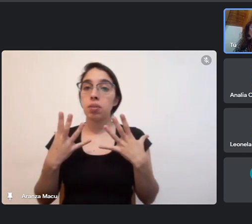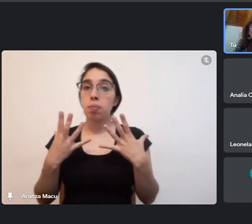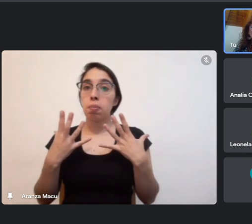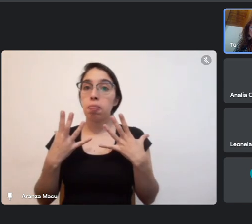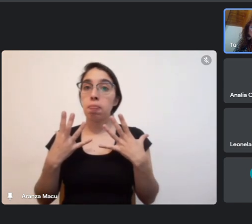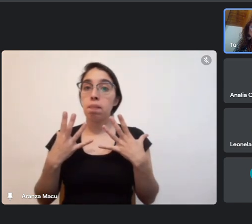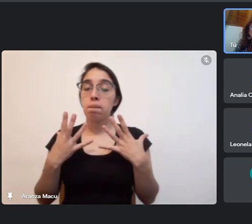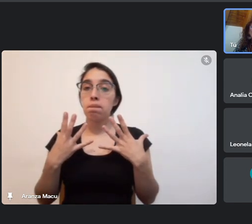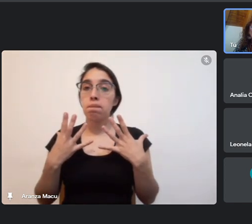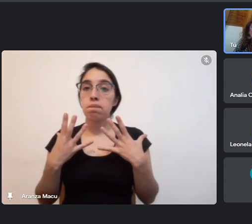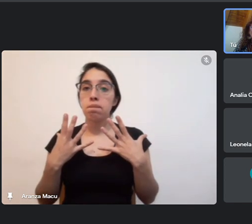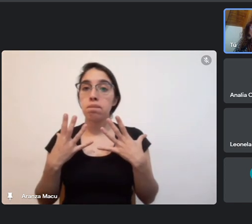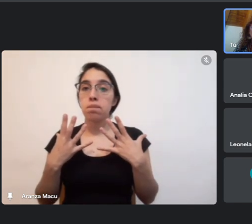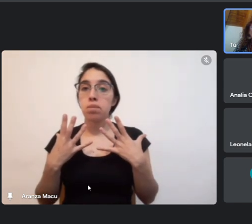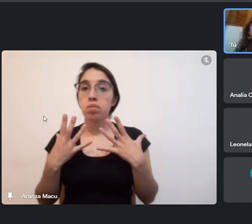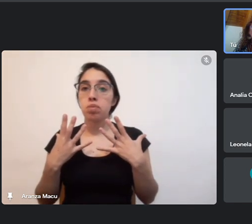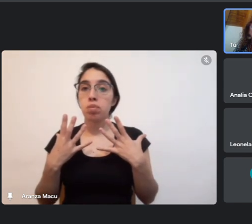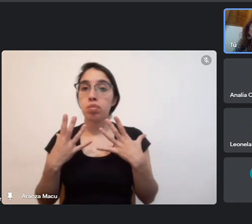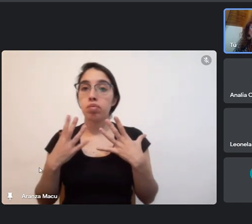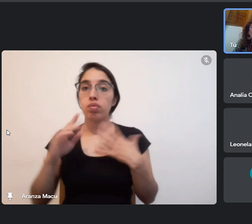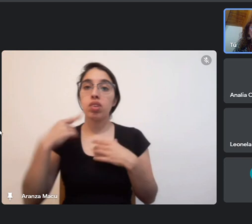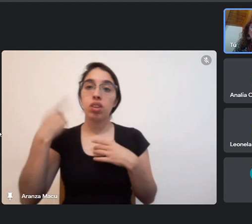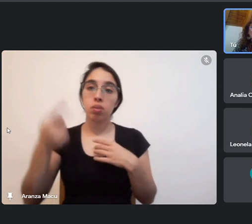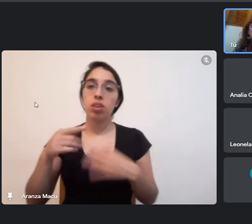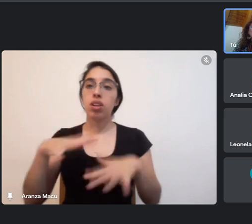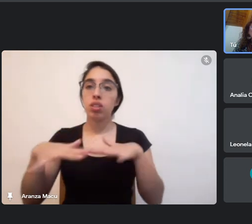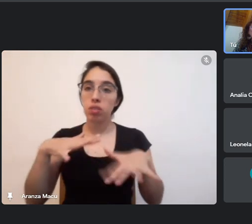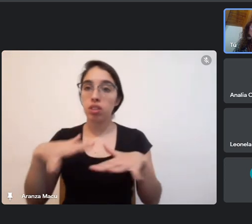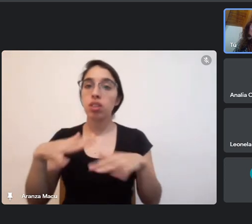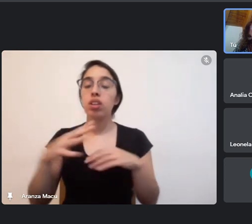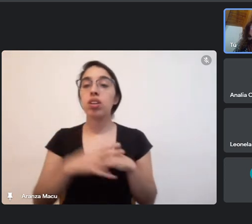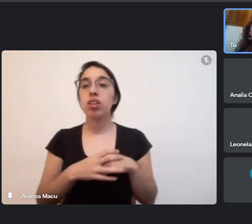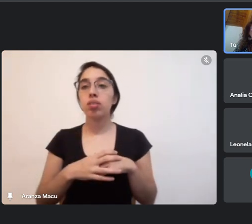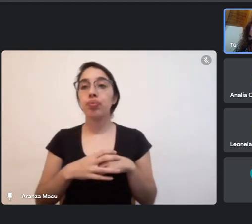acá tenemos la actividad. Bien, vamos a ver